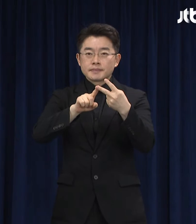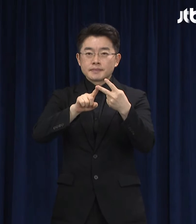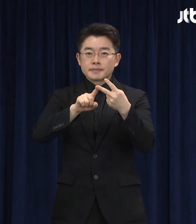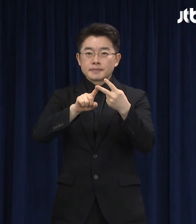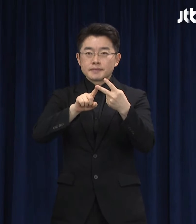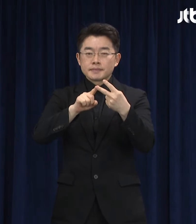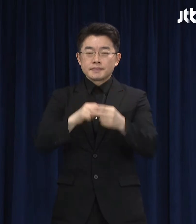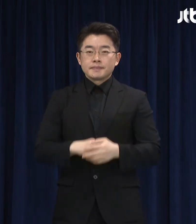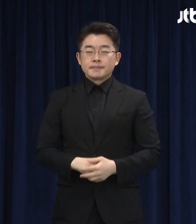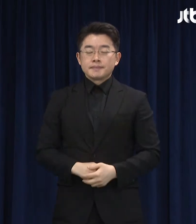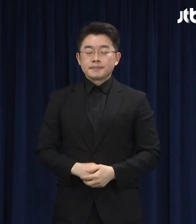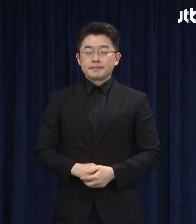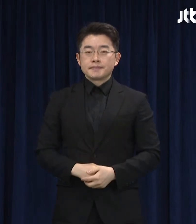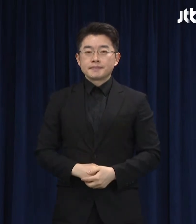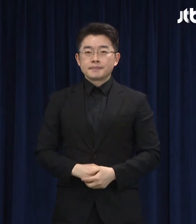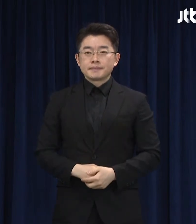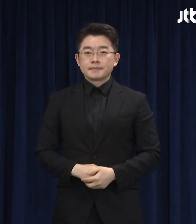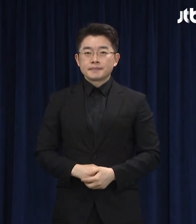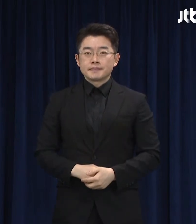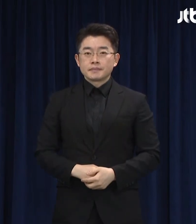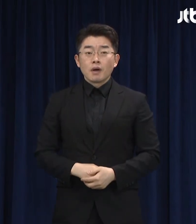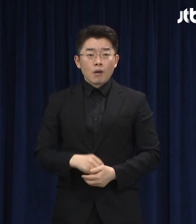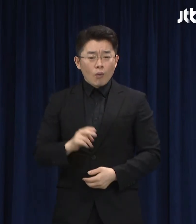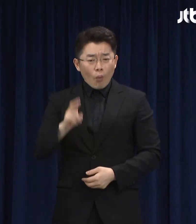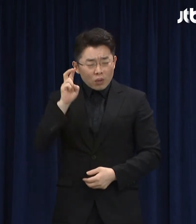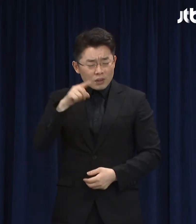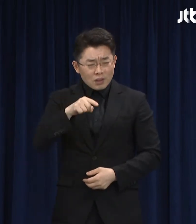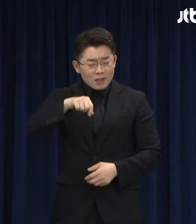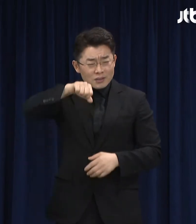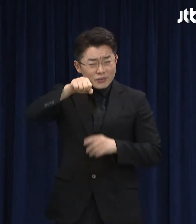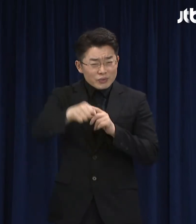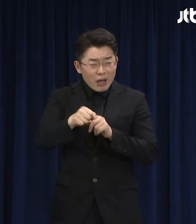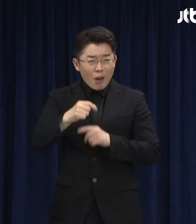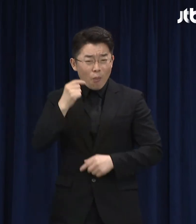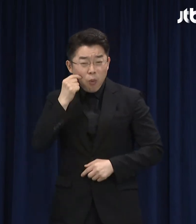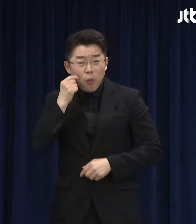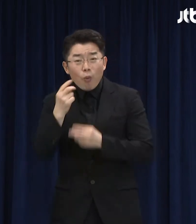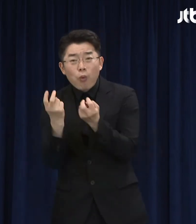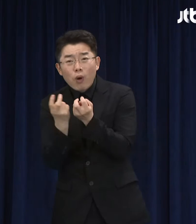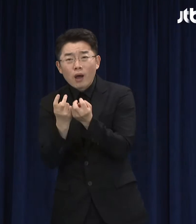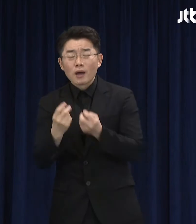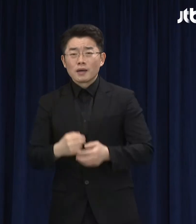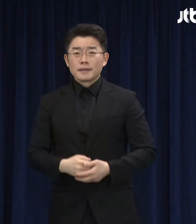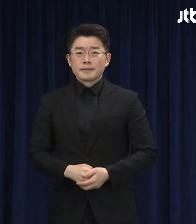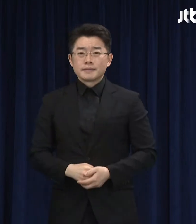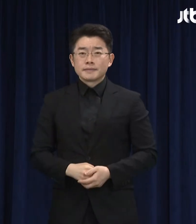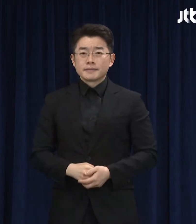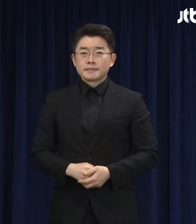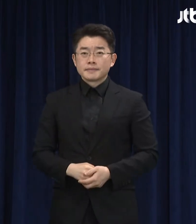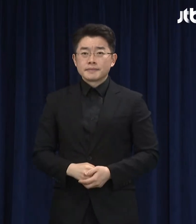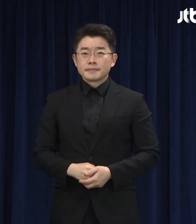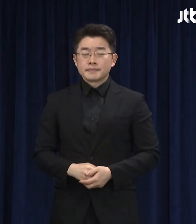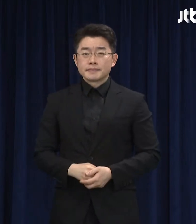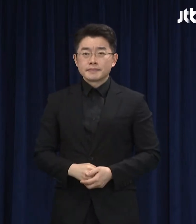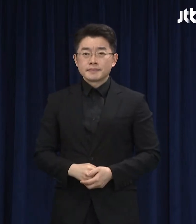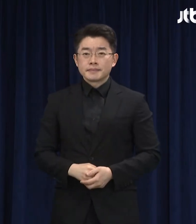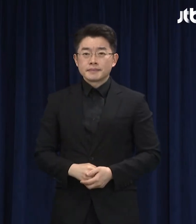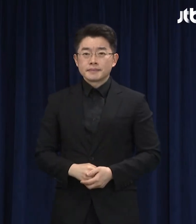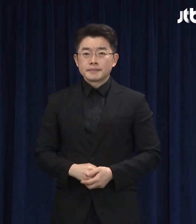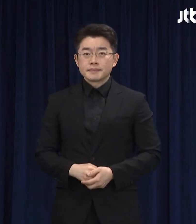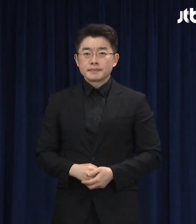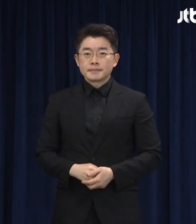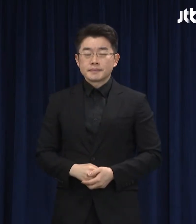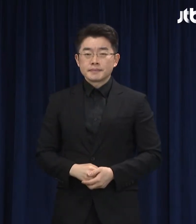이 긴급 차단 밸브가 또 기능을 상실할 수도 있습니다. 이 기능을 상실하는 데 따른 대책으로